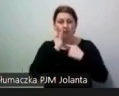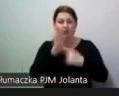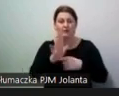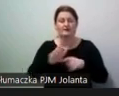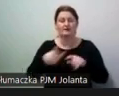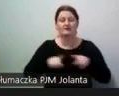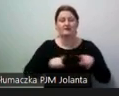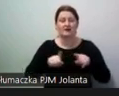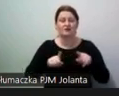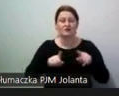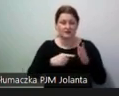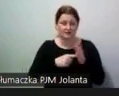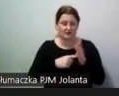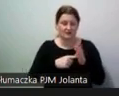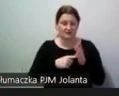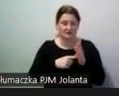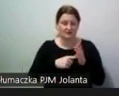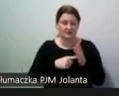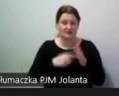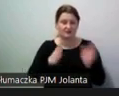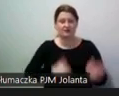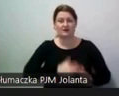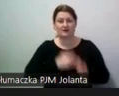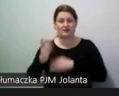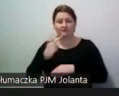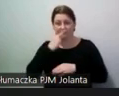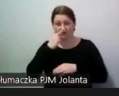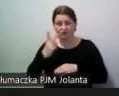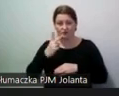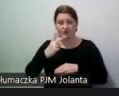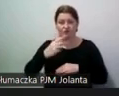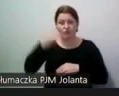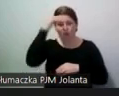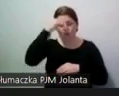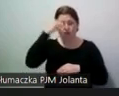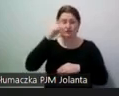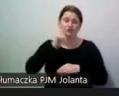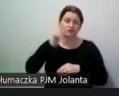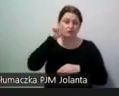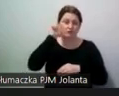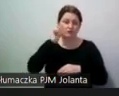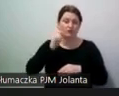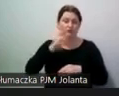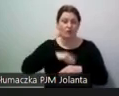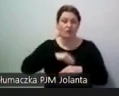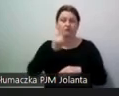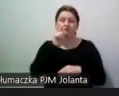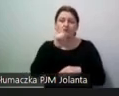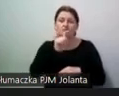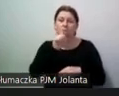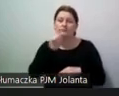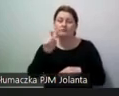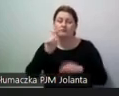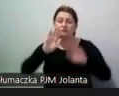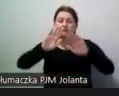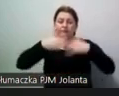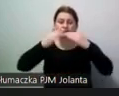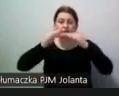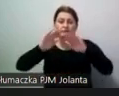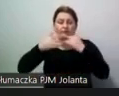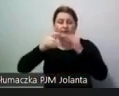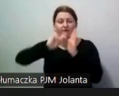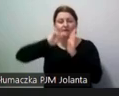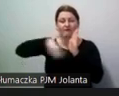tego znaku. Następnie widzimy, że uczeń, uczennica mogą odtworzyć sobie poszczególne filmiki,